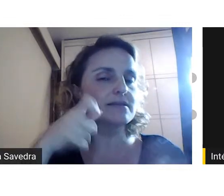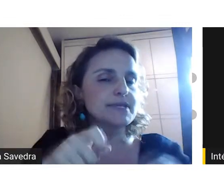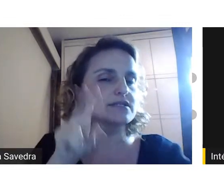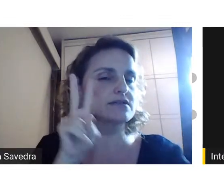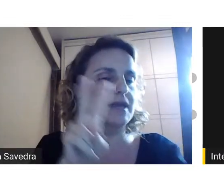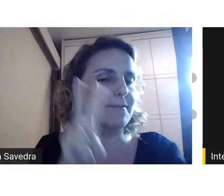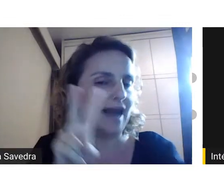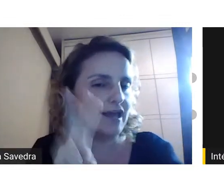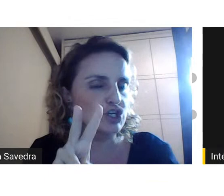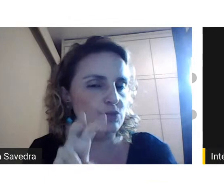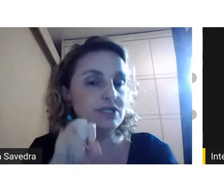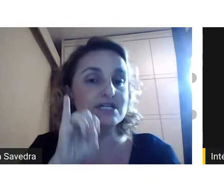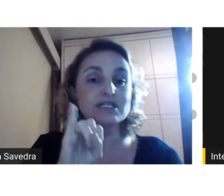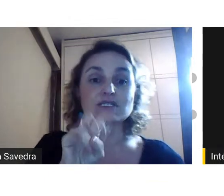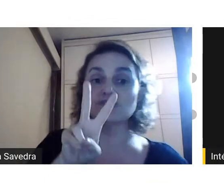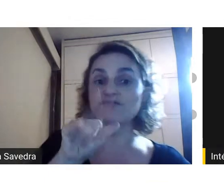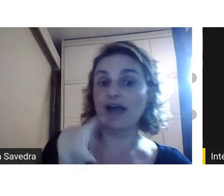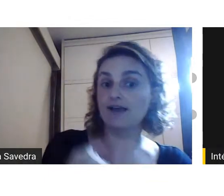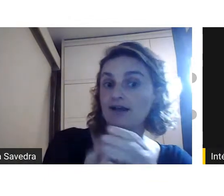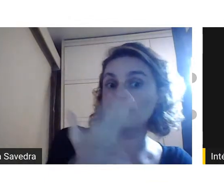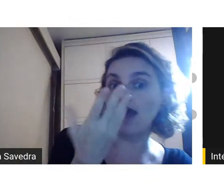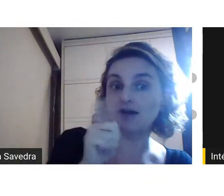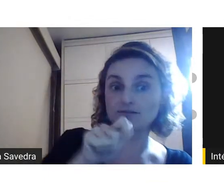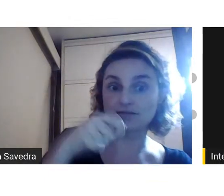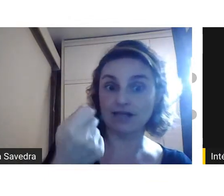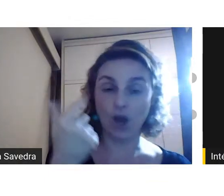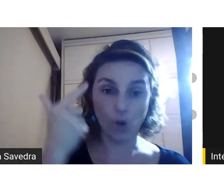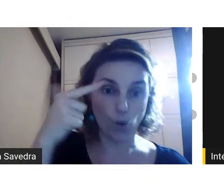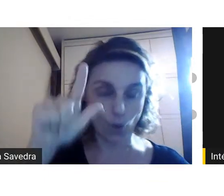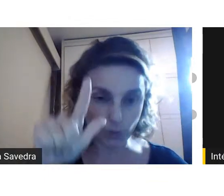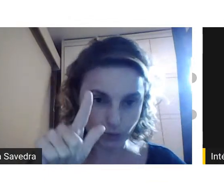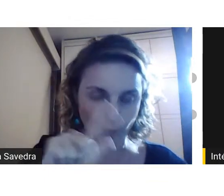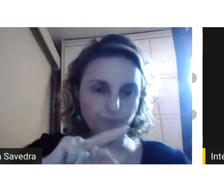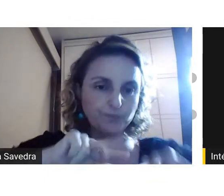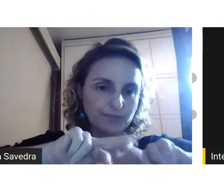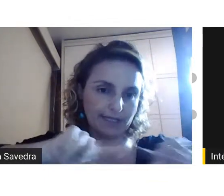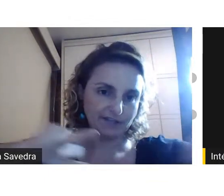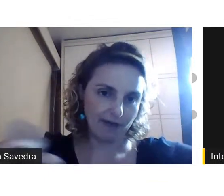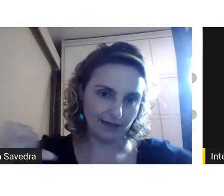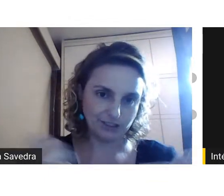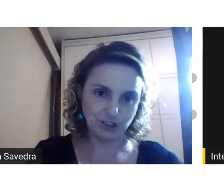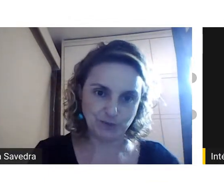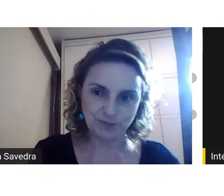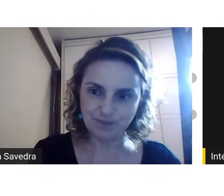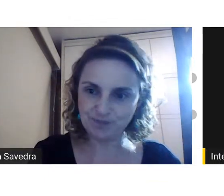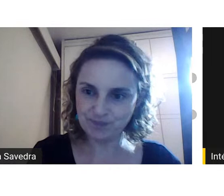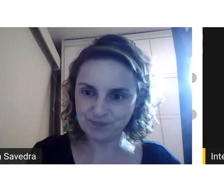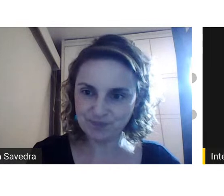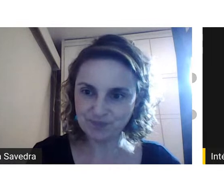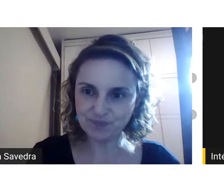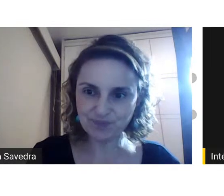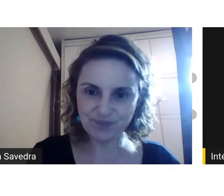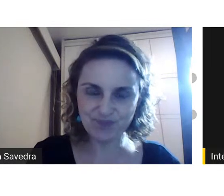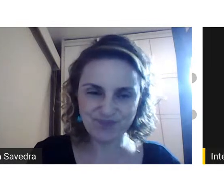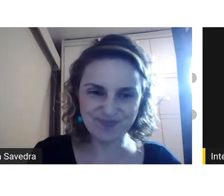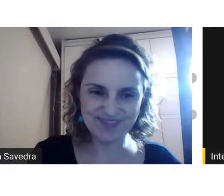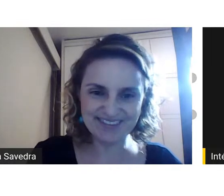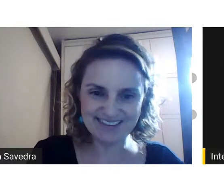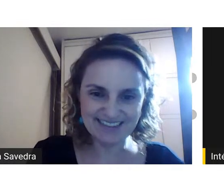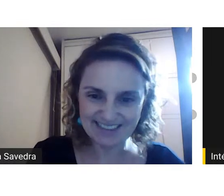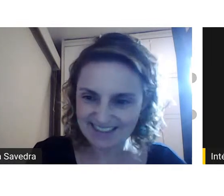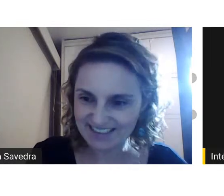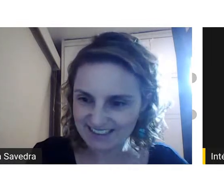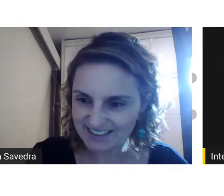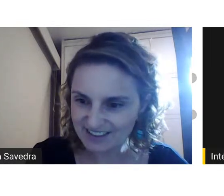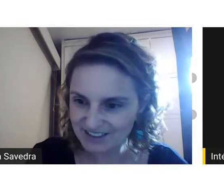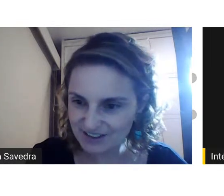no e também outras línguas de sinais né e isso a gente usa bastante porque quando não tem um sinal a gente usa empréstimo